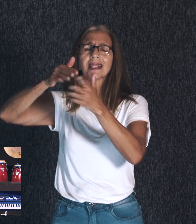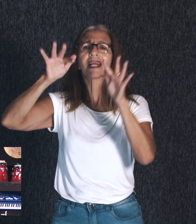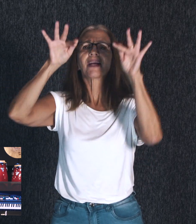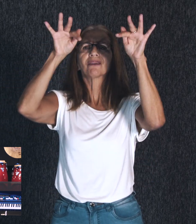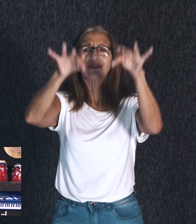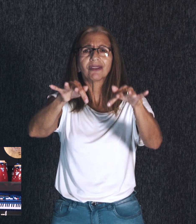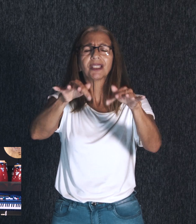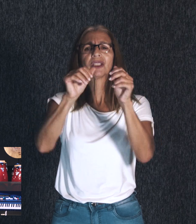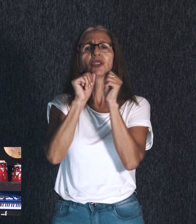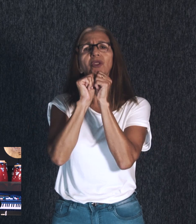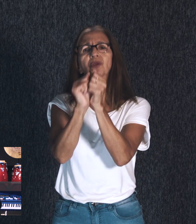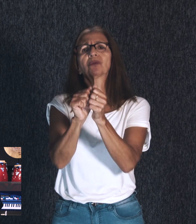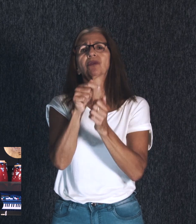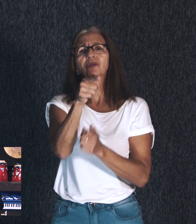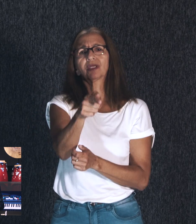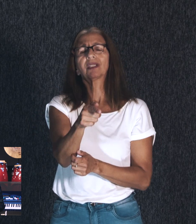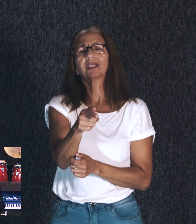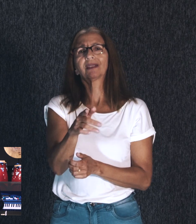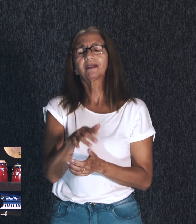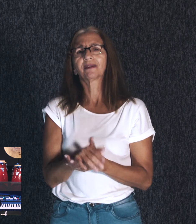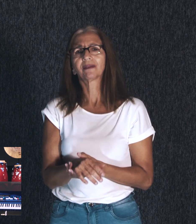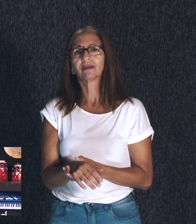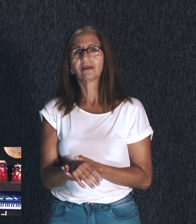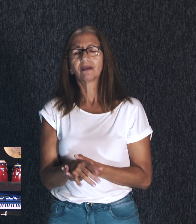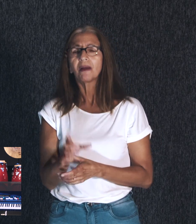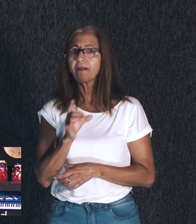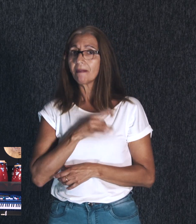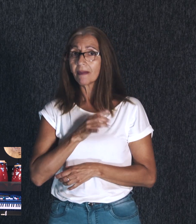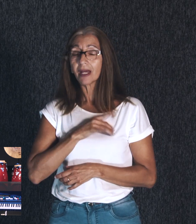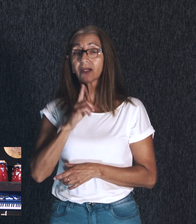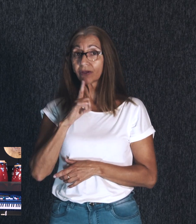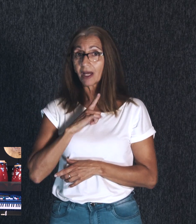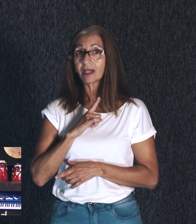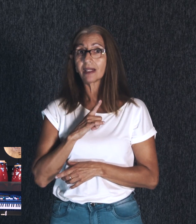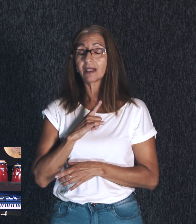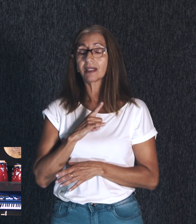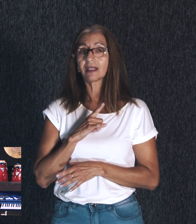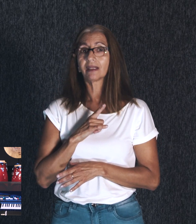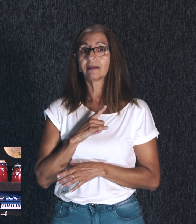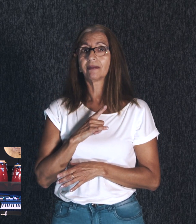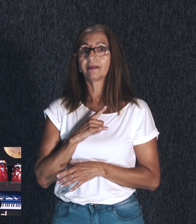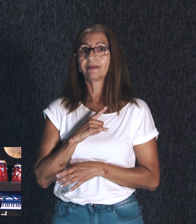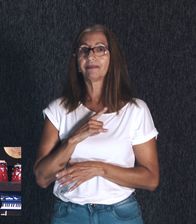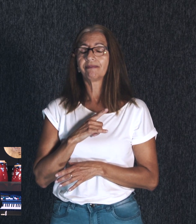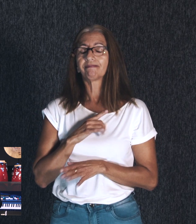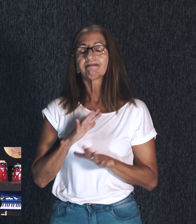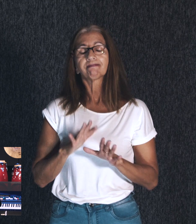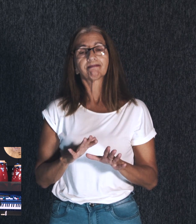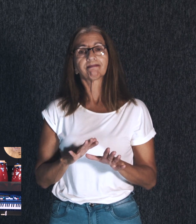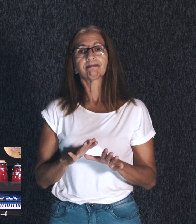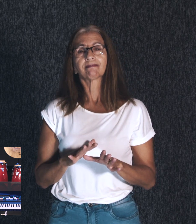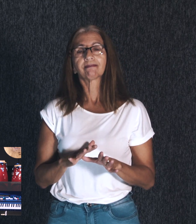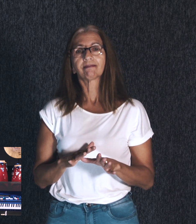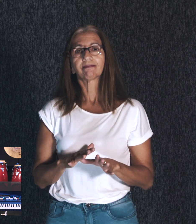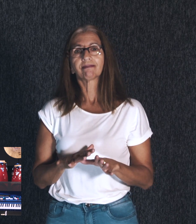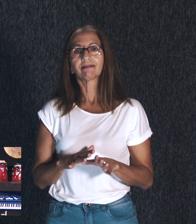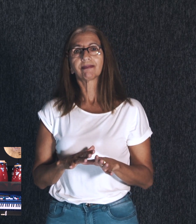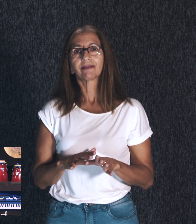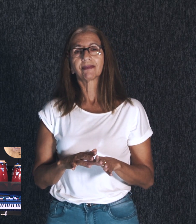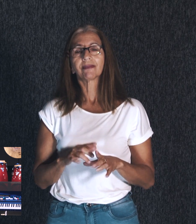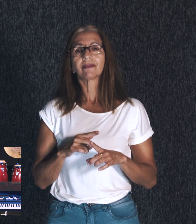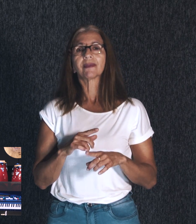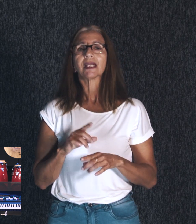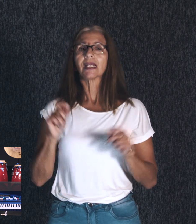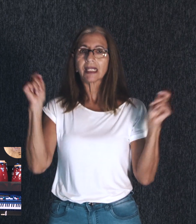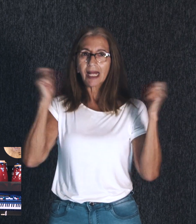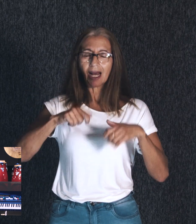consumação dos séculos. Portanto, eu pergunto: você está com medo? Você está com medo? Mas você é capaz de confiar